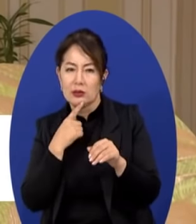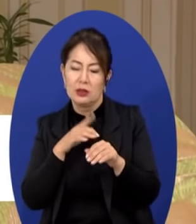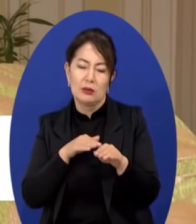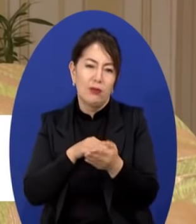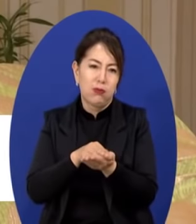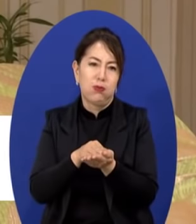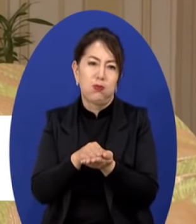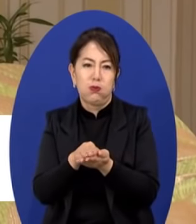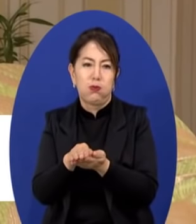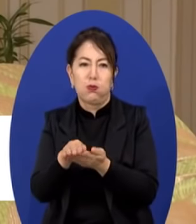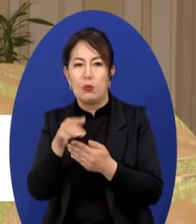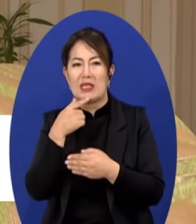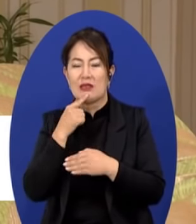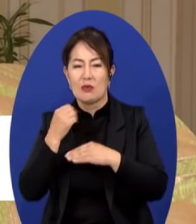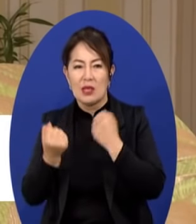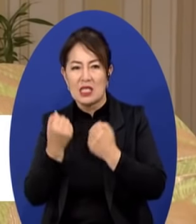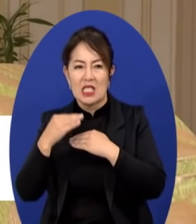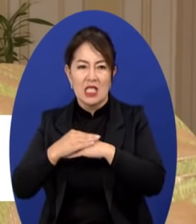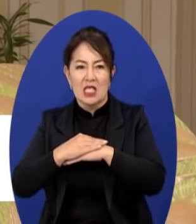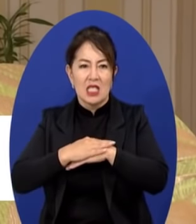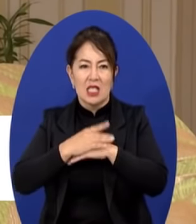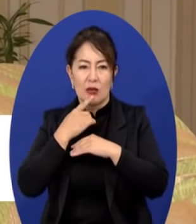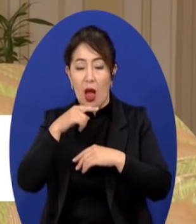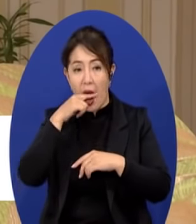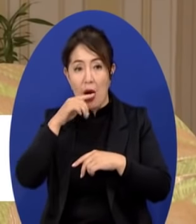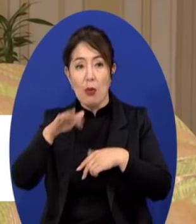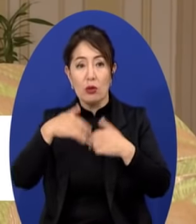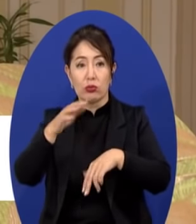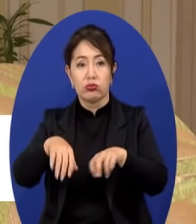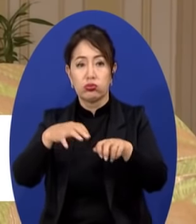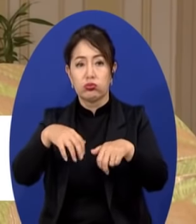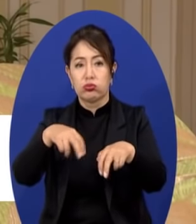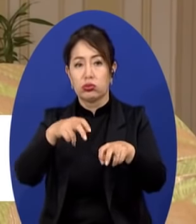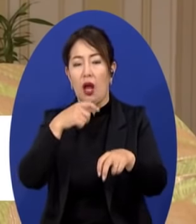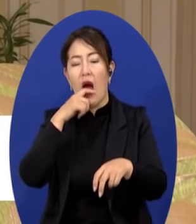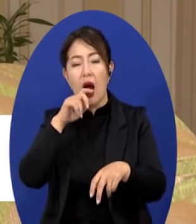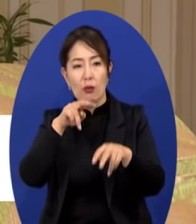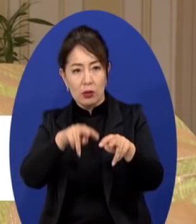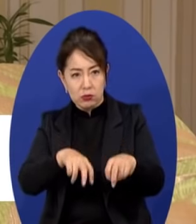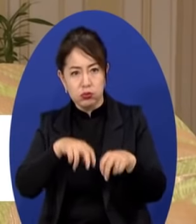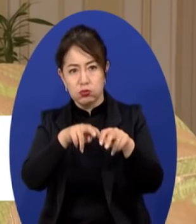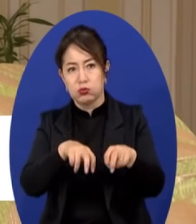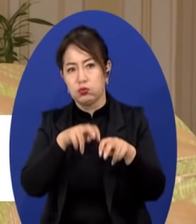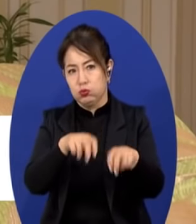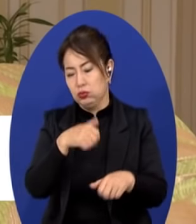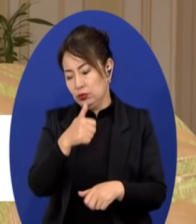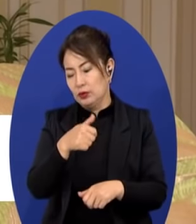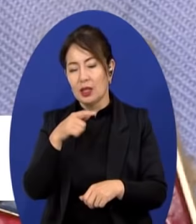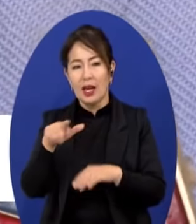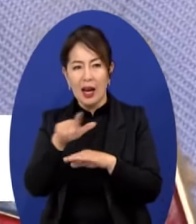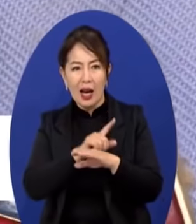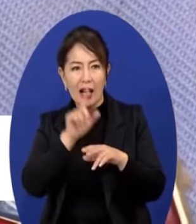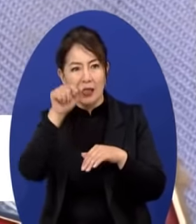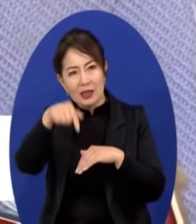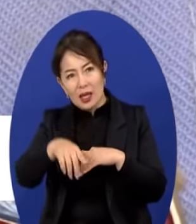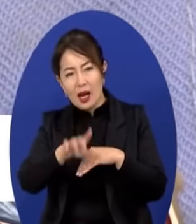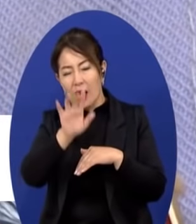Явхдаа муу. Харин морь бол яг яваад байна. Морч нь бол харин газрын бартаа